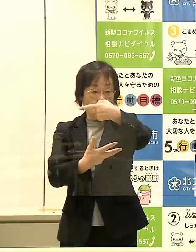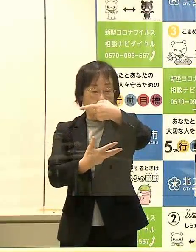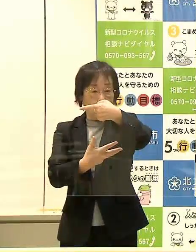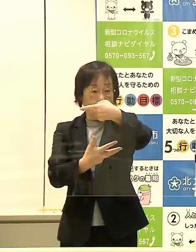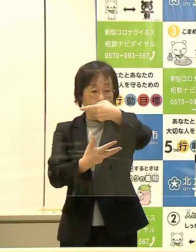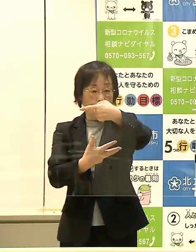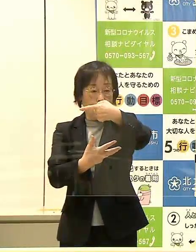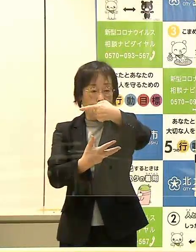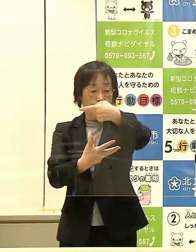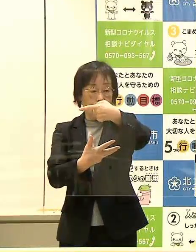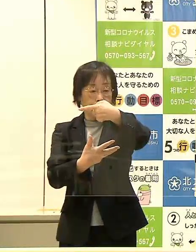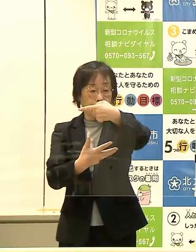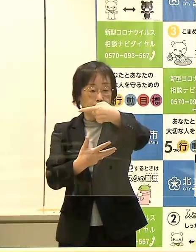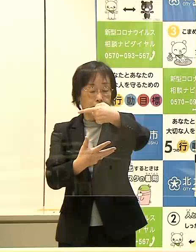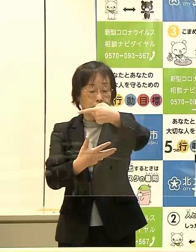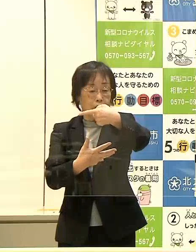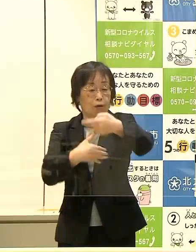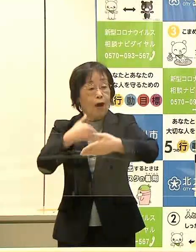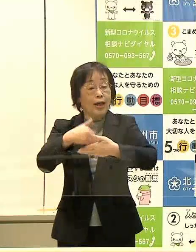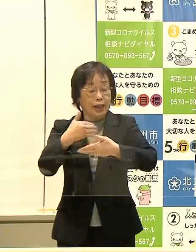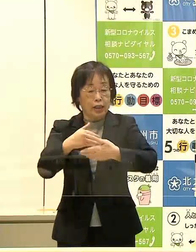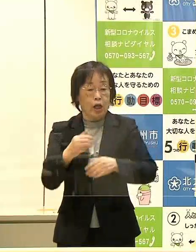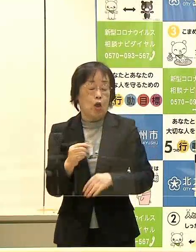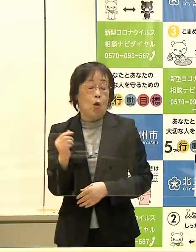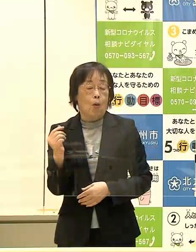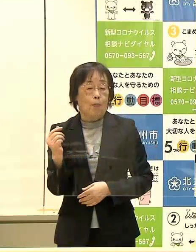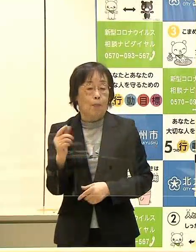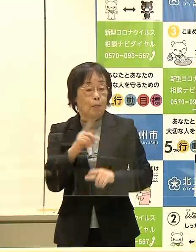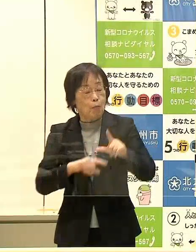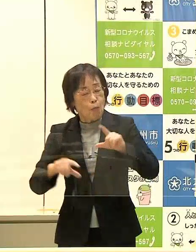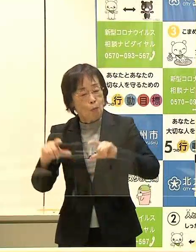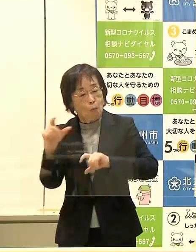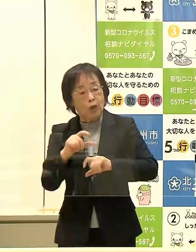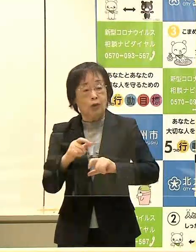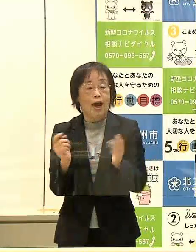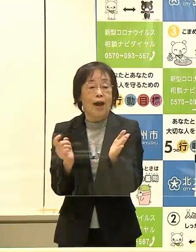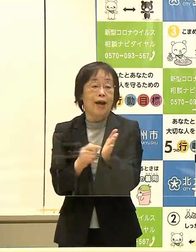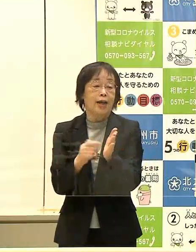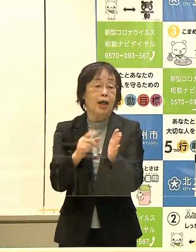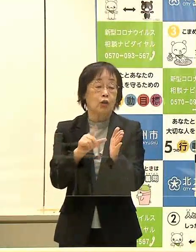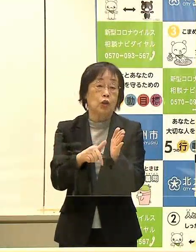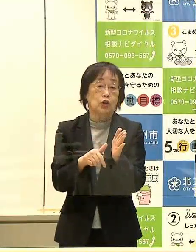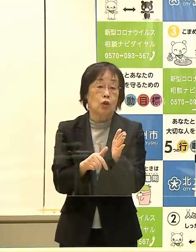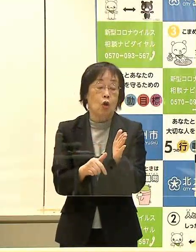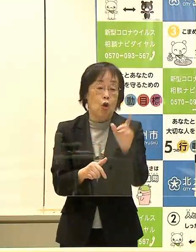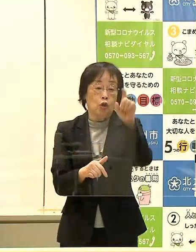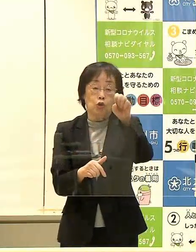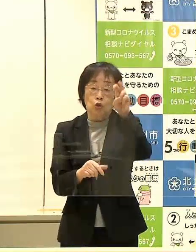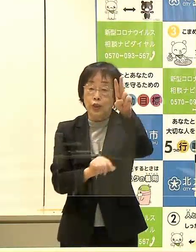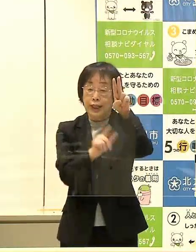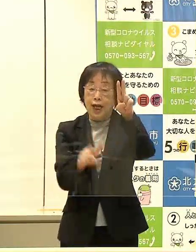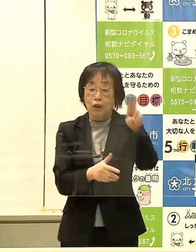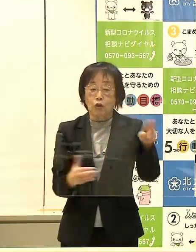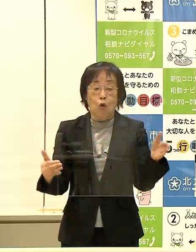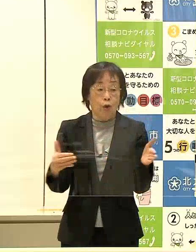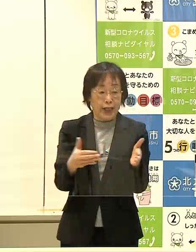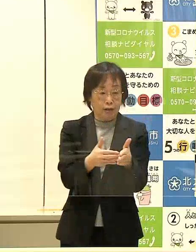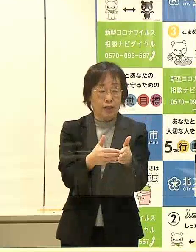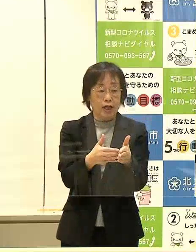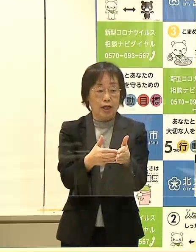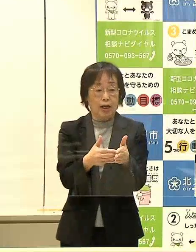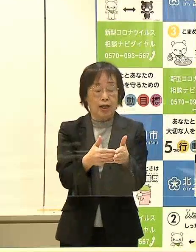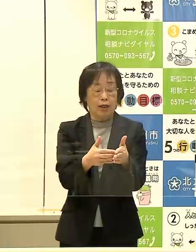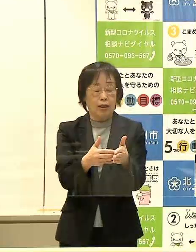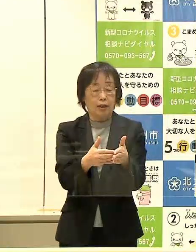加盟団体から落馬した九州に言えばいい10万食家ら約10人